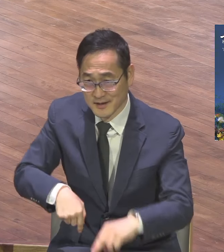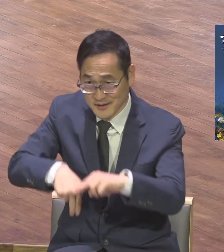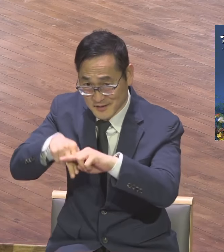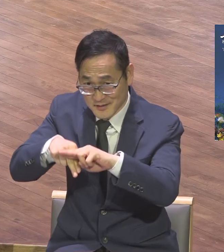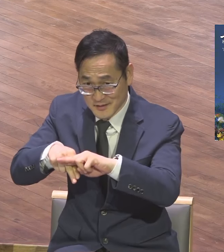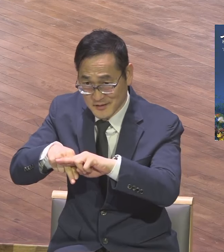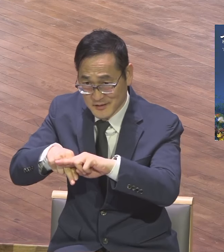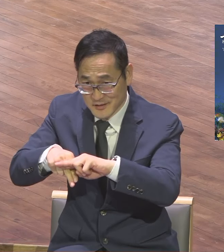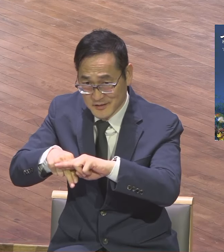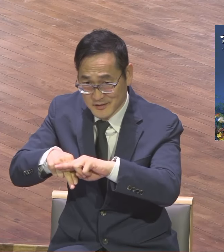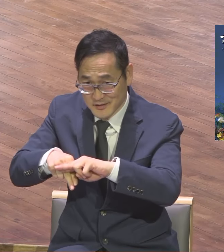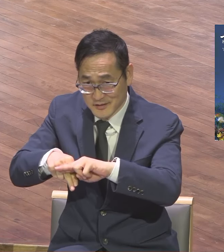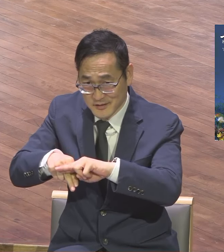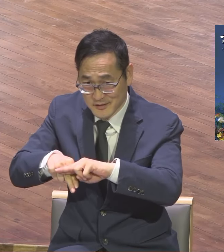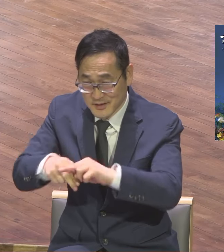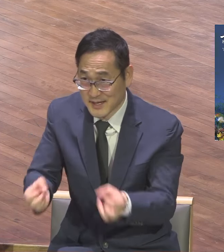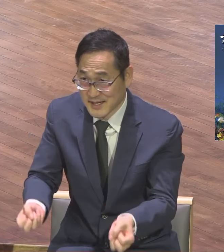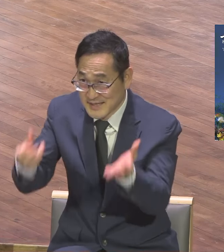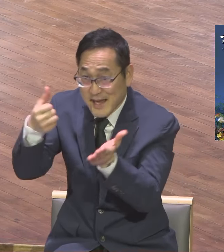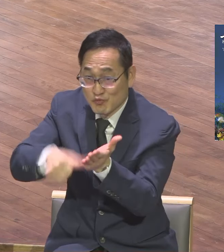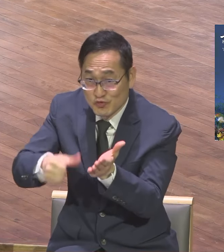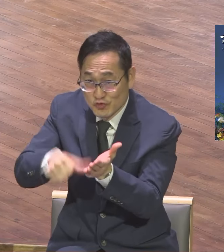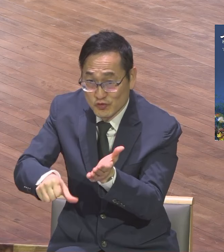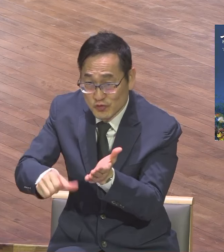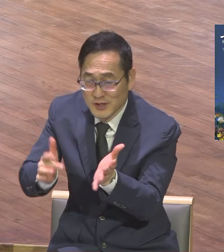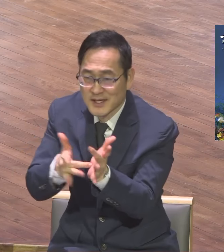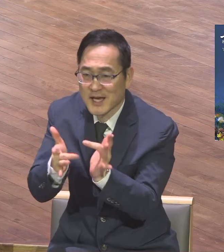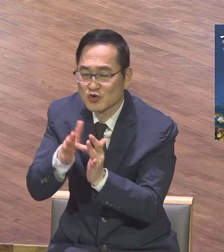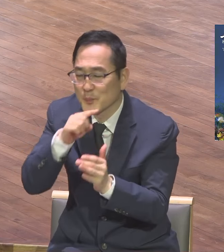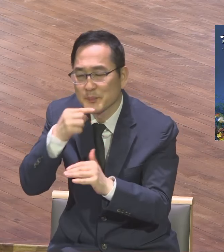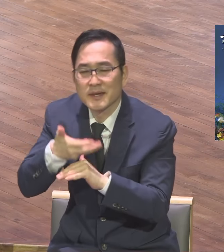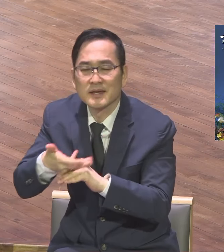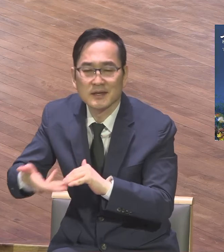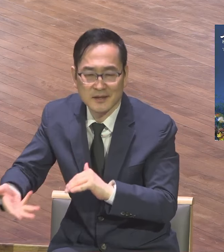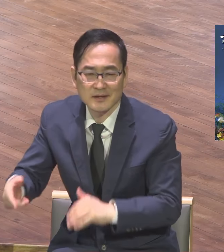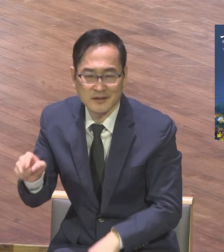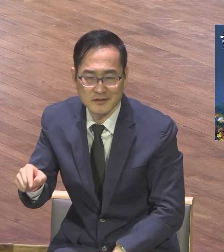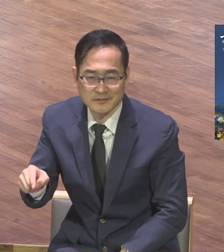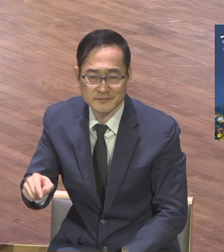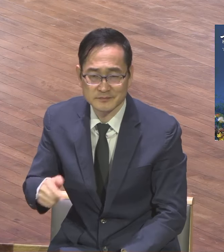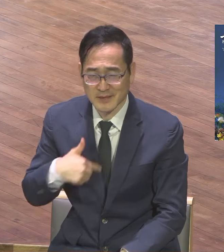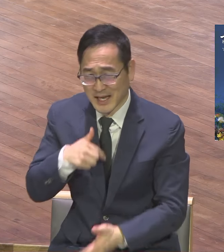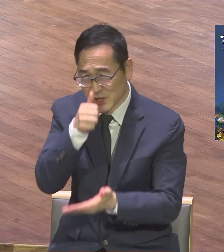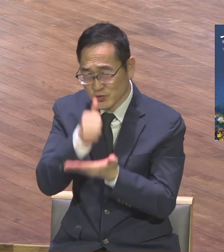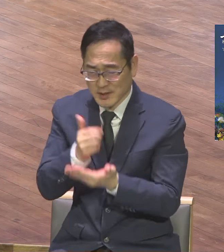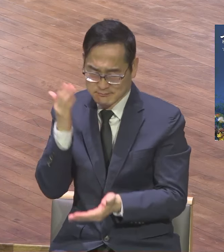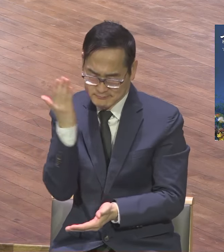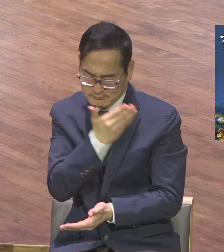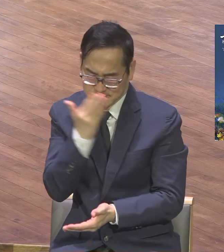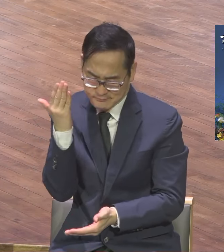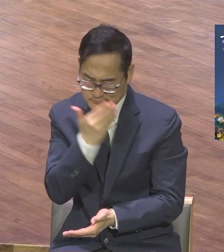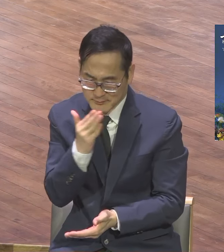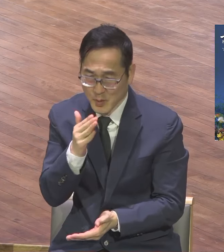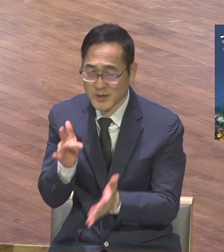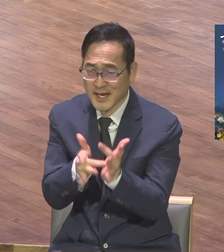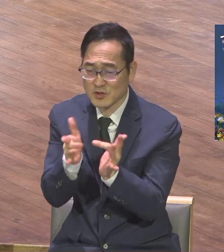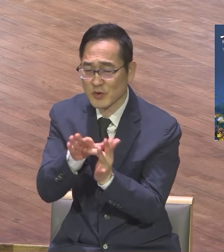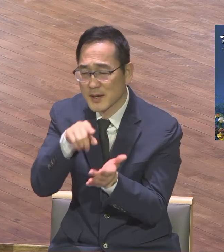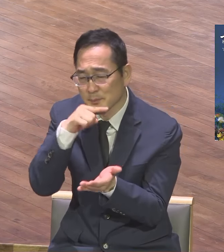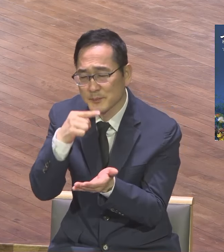피 밖에 없어요. 나의 죄를 씻기는 예수의 피밖에